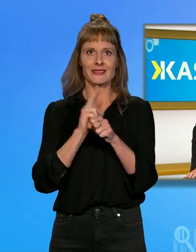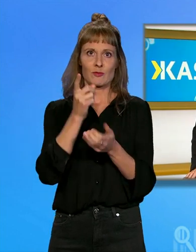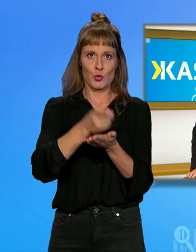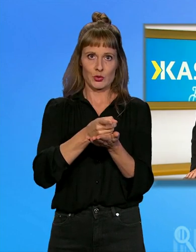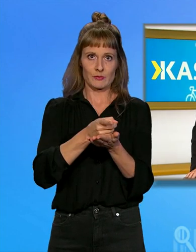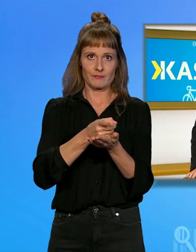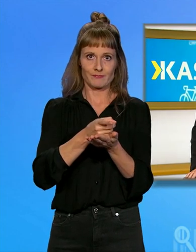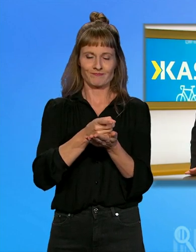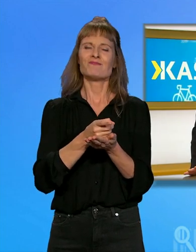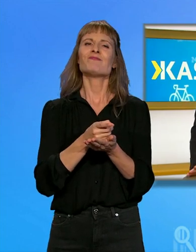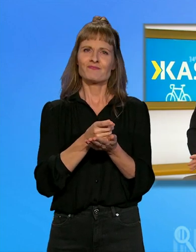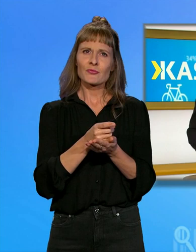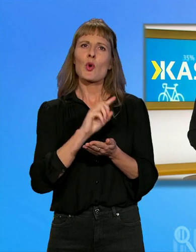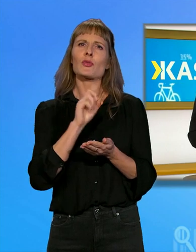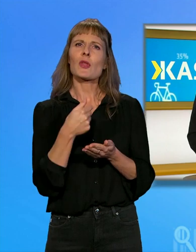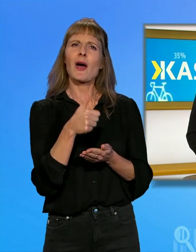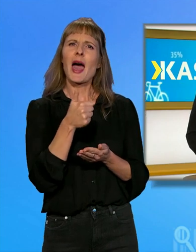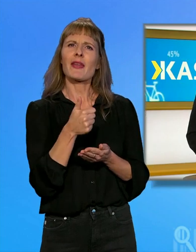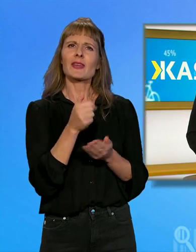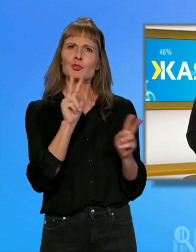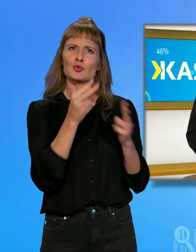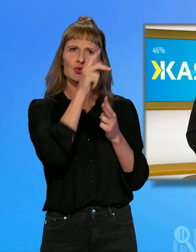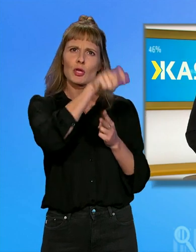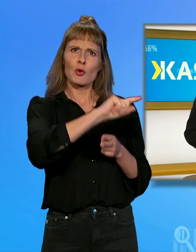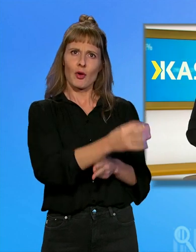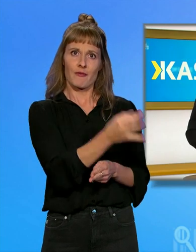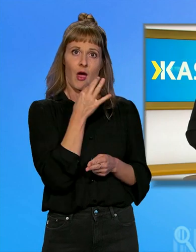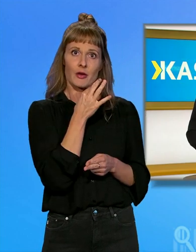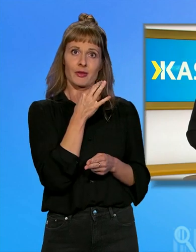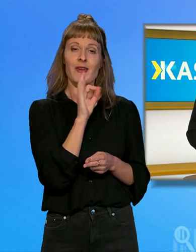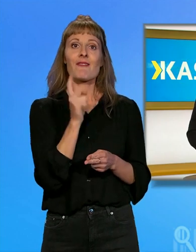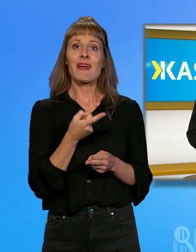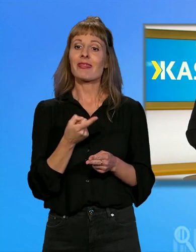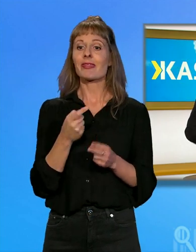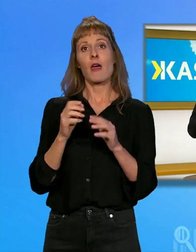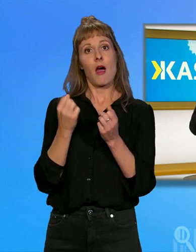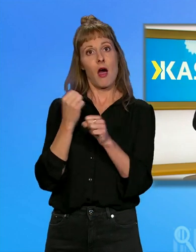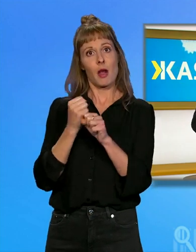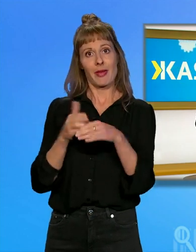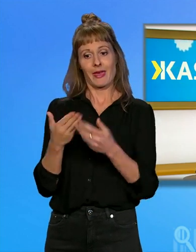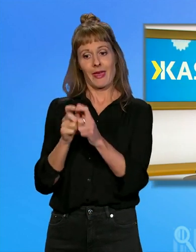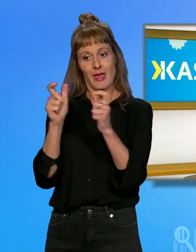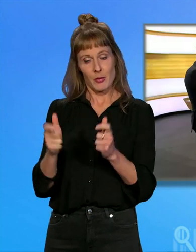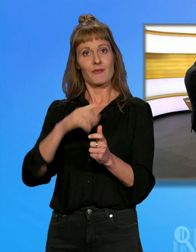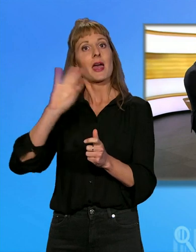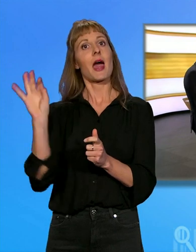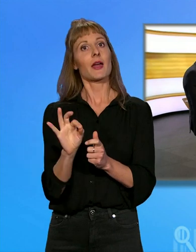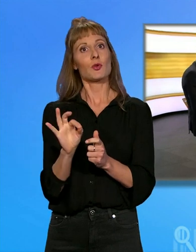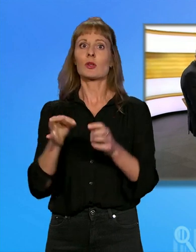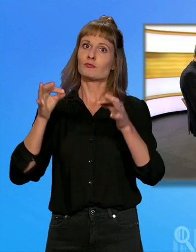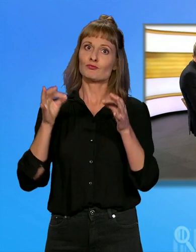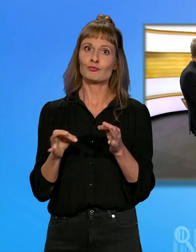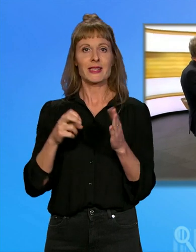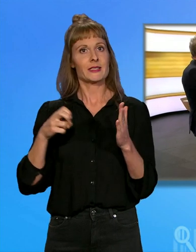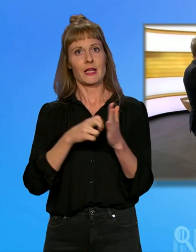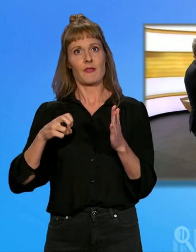und Zuschauer ist gekommen. Nämlich, wenn jetzt der Arbeitgeber die Zertifikatspflicht einführt, kann man sagen, okay, wenn die Umstände stimmen,